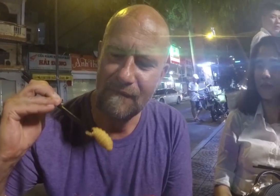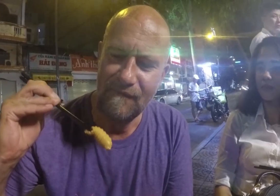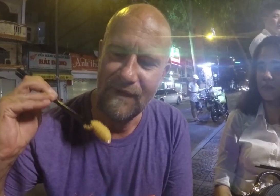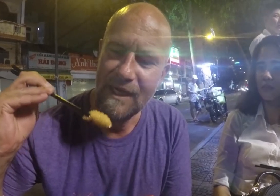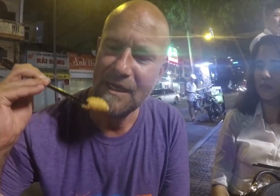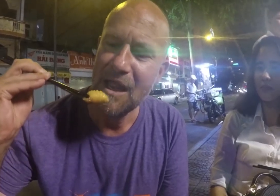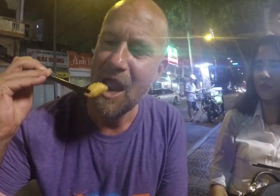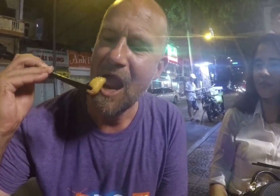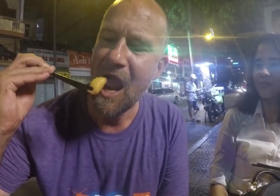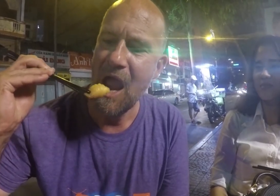Fuck!